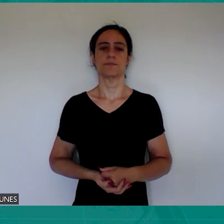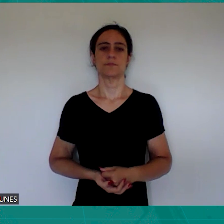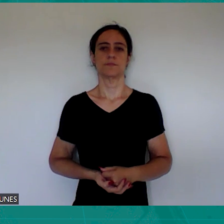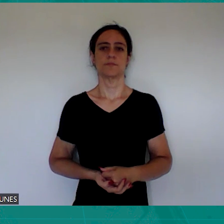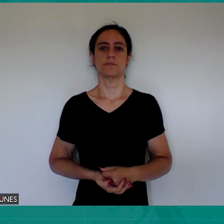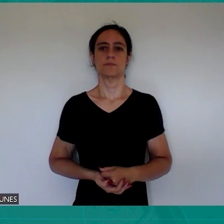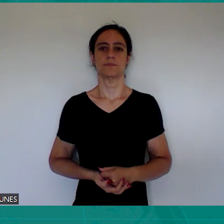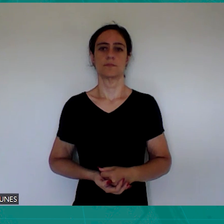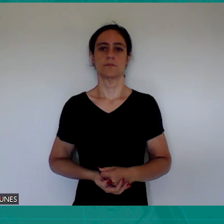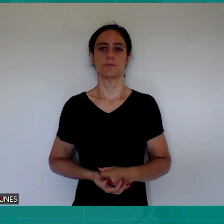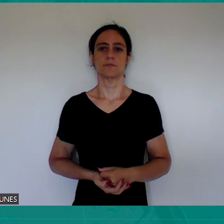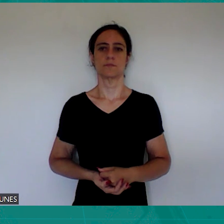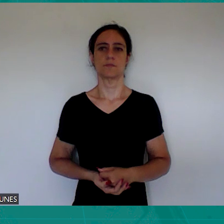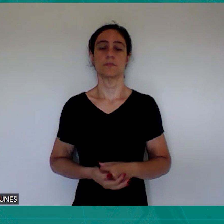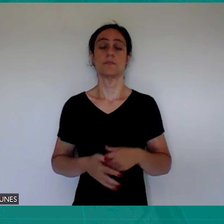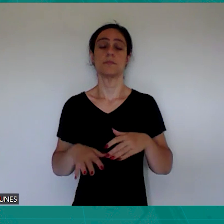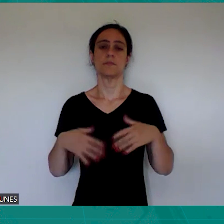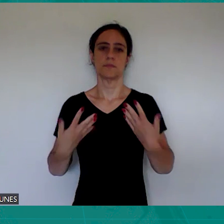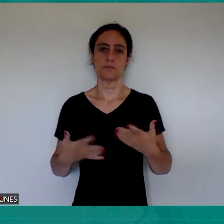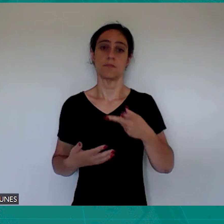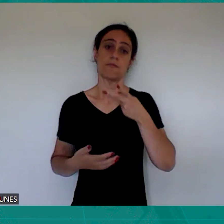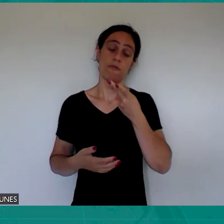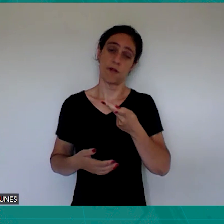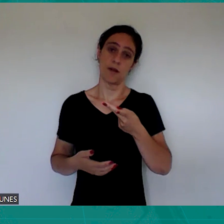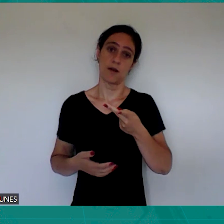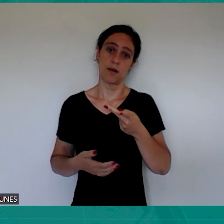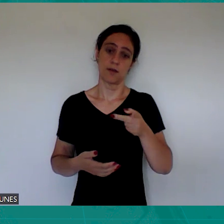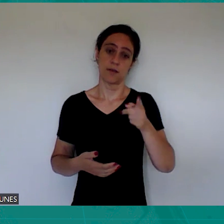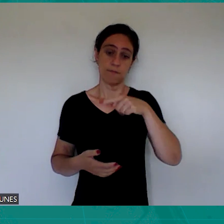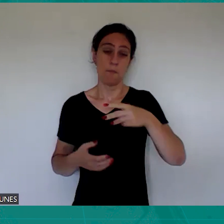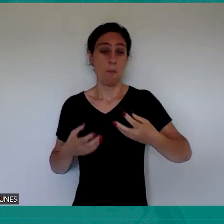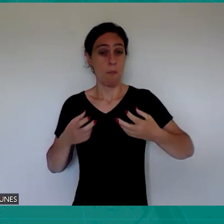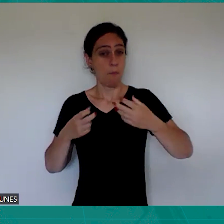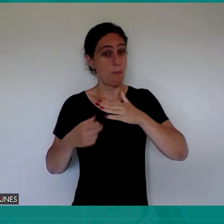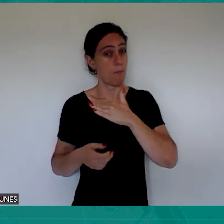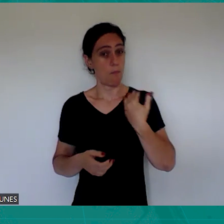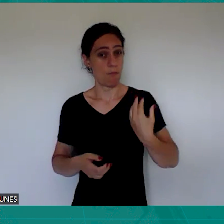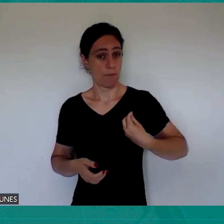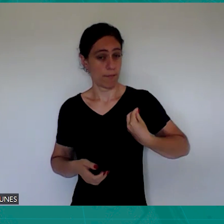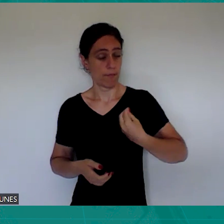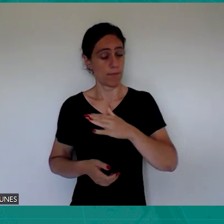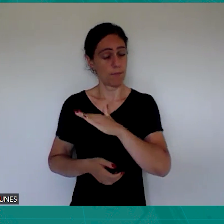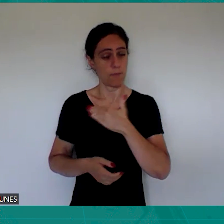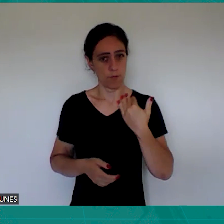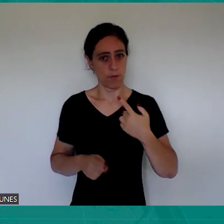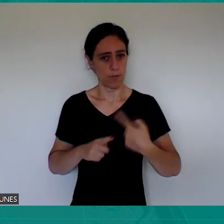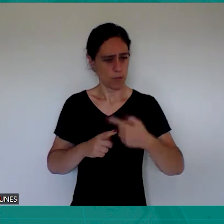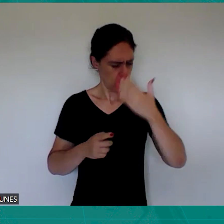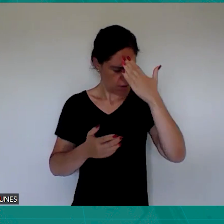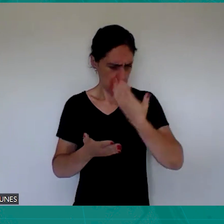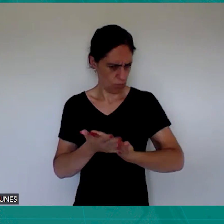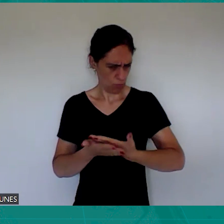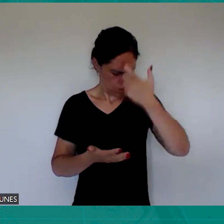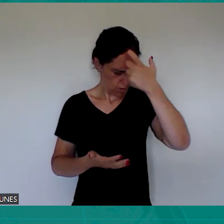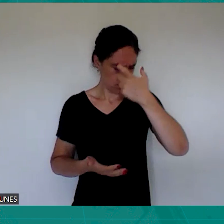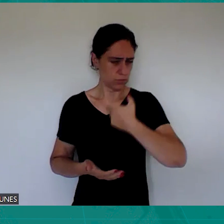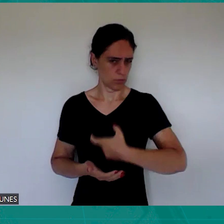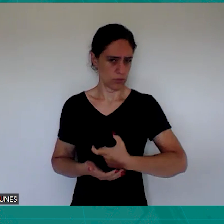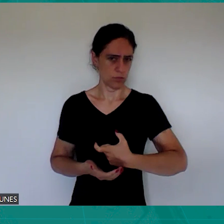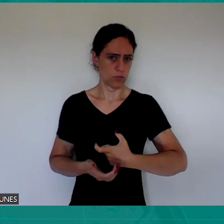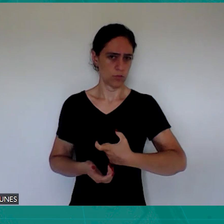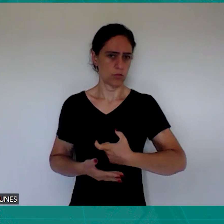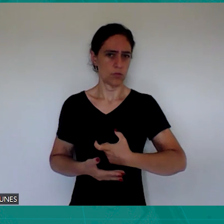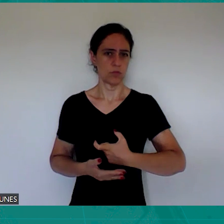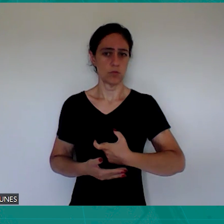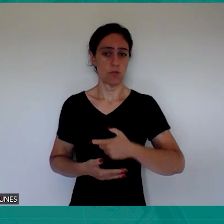por isso eu vos disse que morrereis nos vossos pecados, porque se não credes que eu sou, morrerei nos vossos